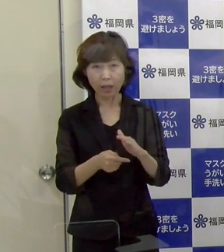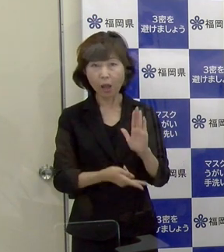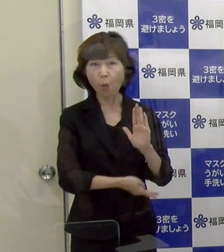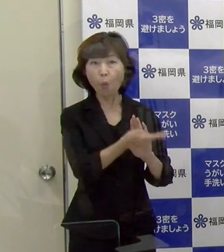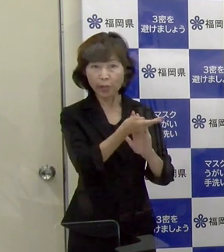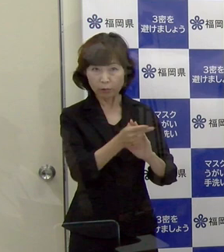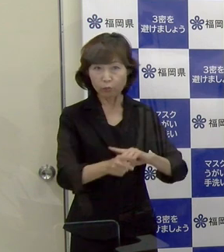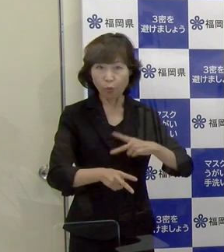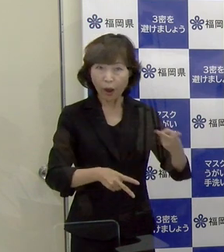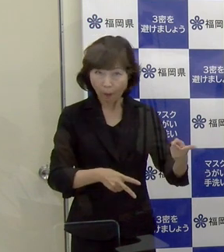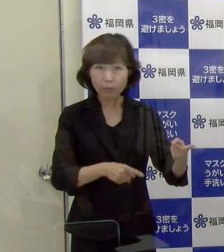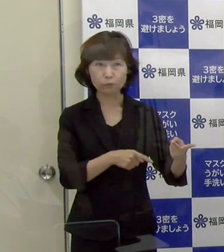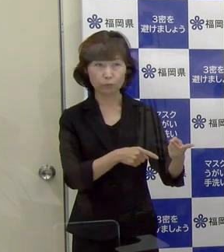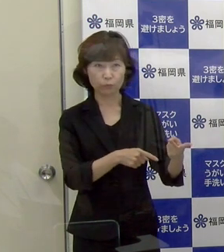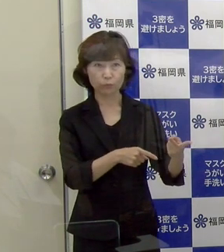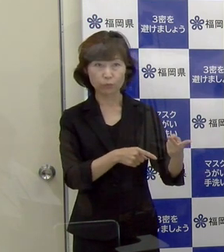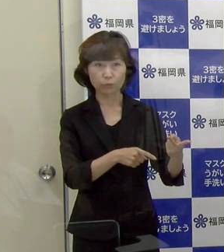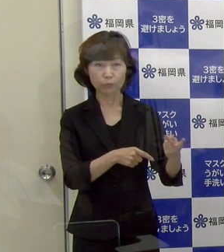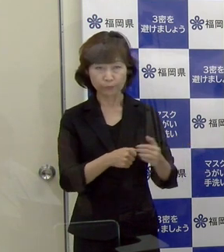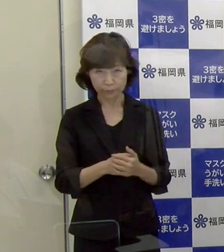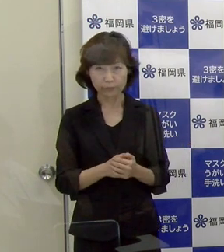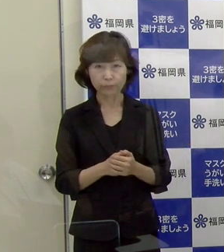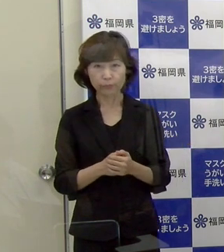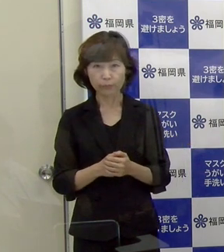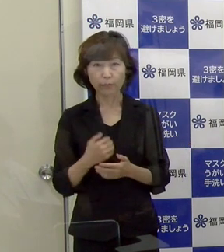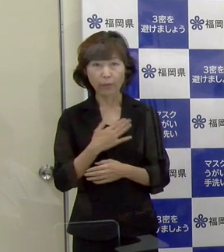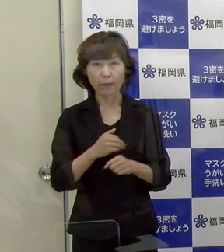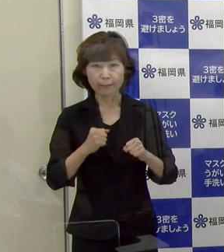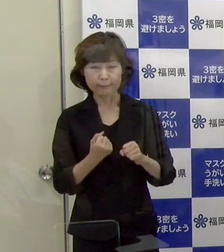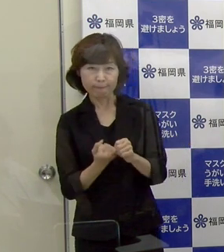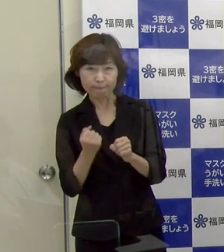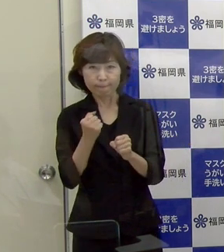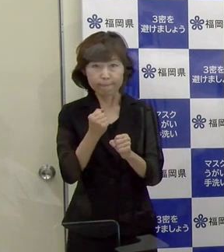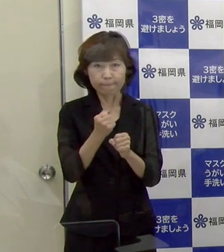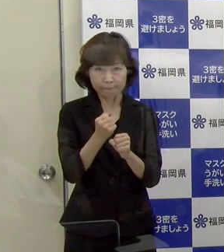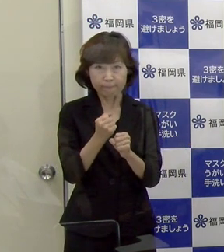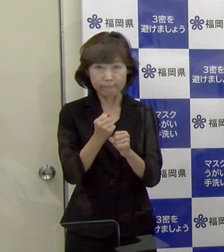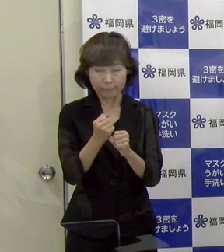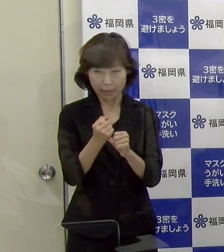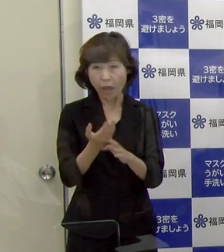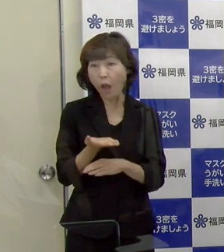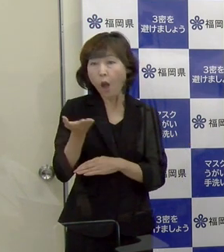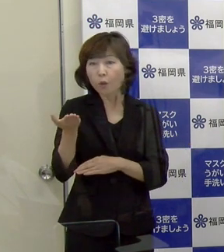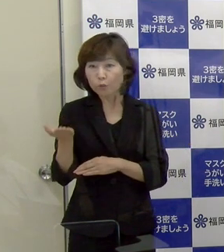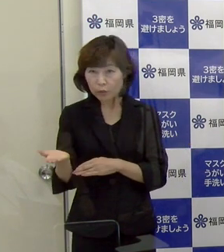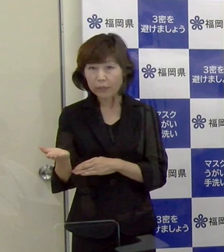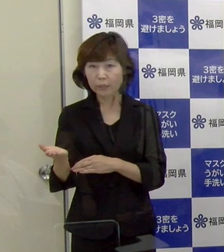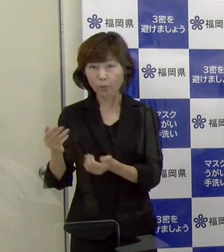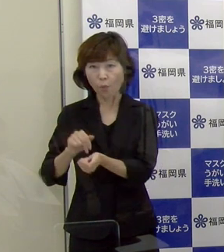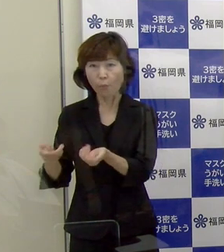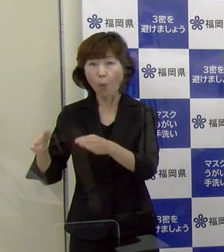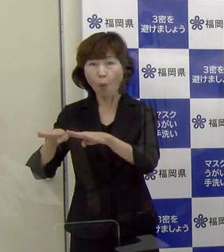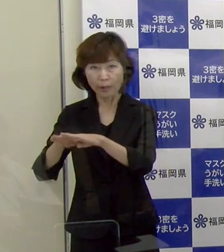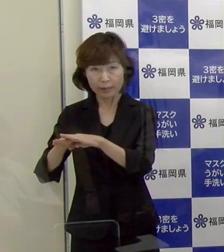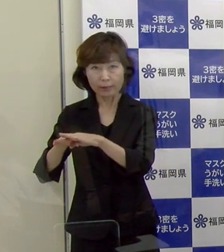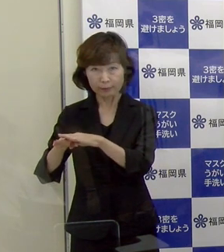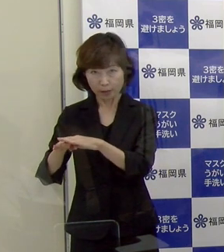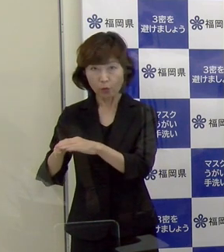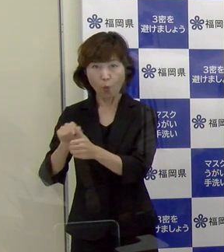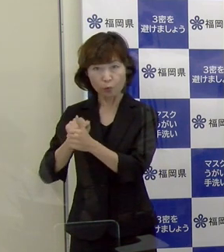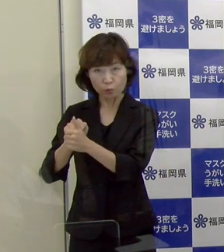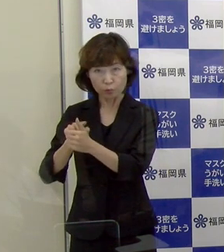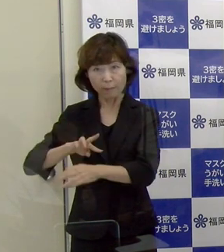優勝回復された患者の方の広報 cm 病院への転院の促進